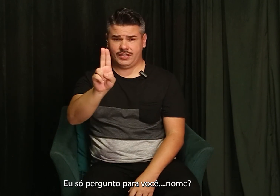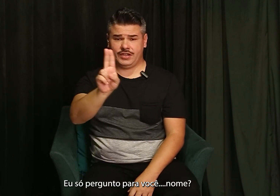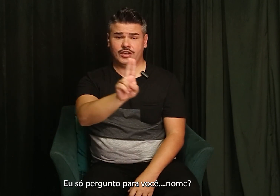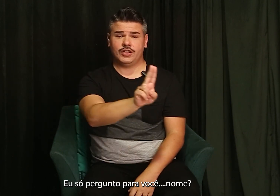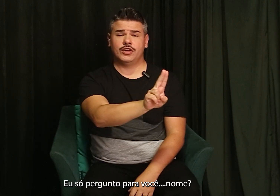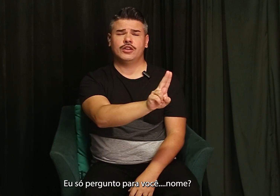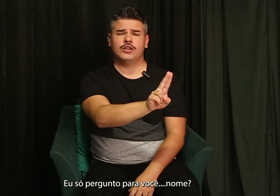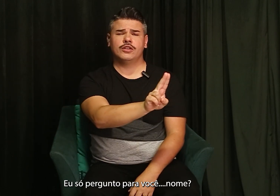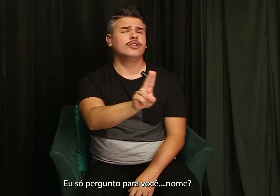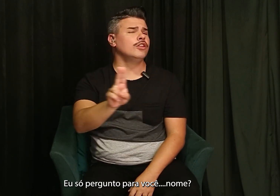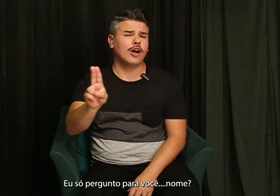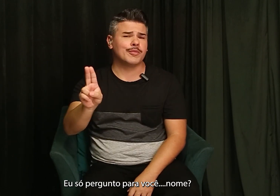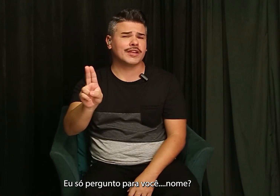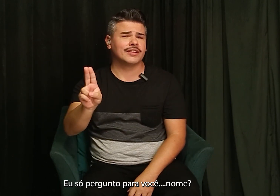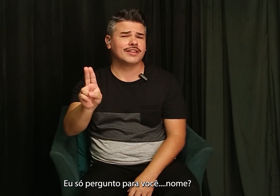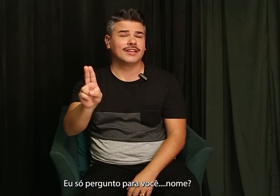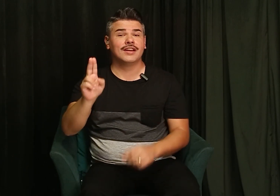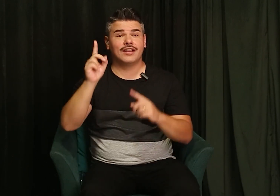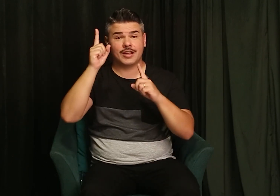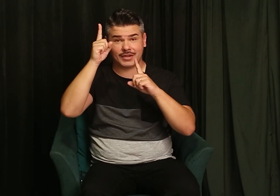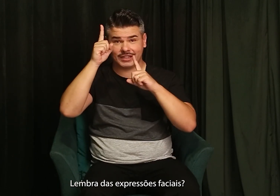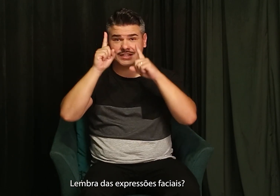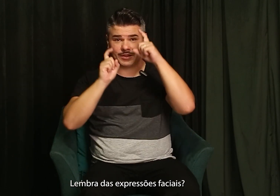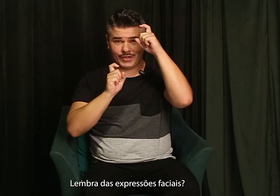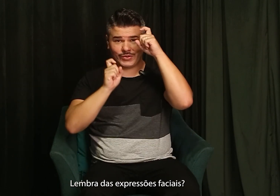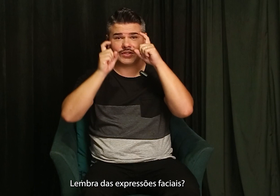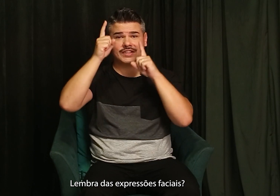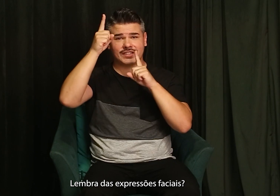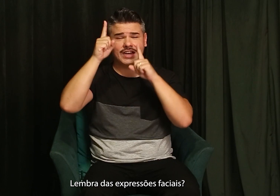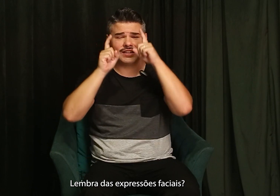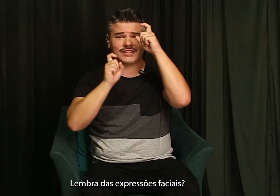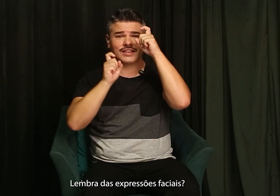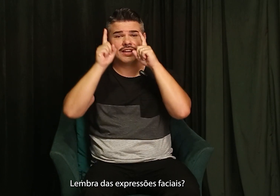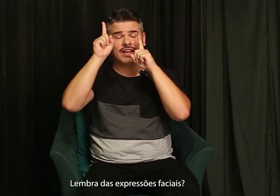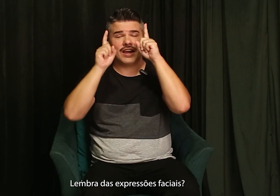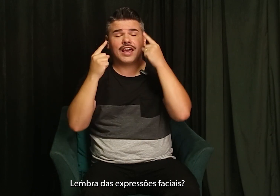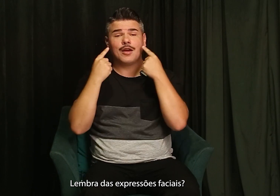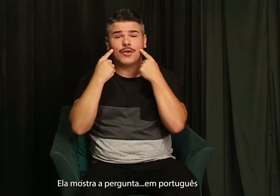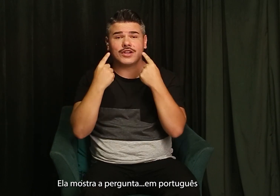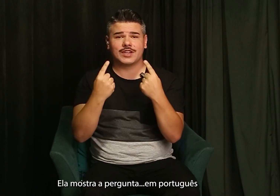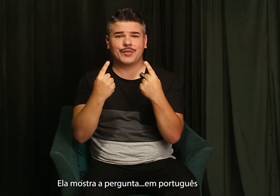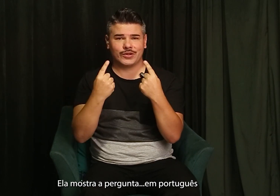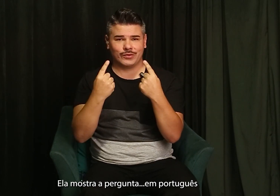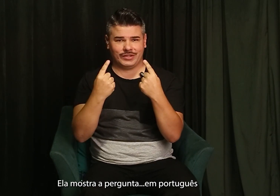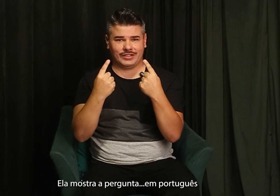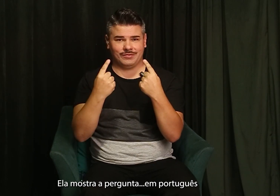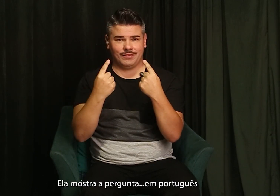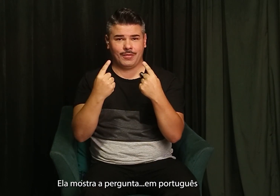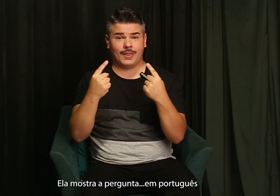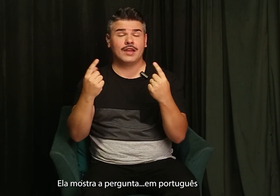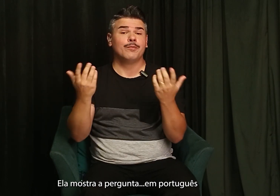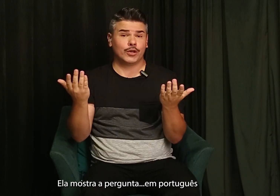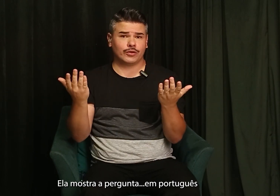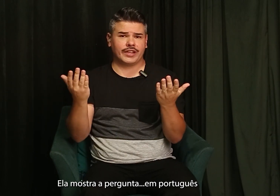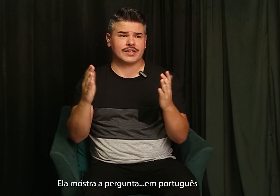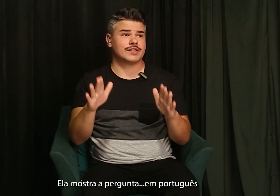você. Nome. Lembra das expressões faciais? Ela mostra a pergunta.